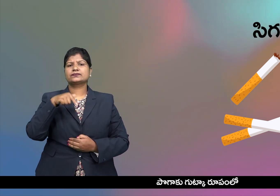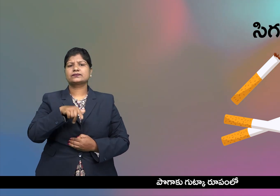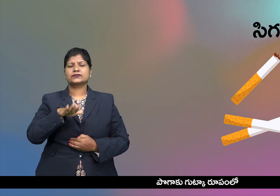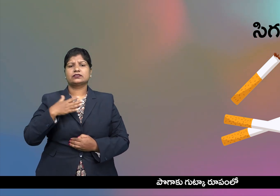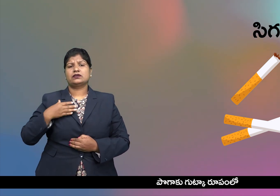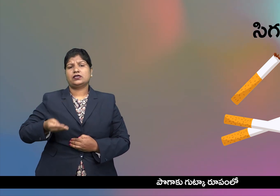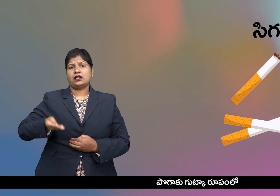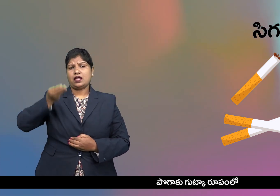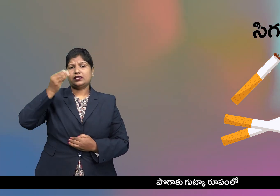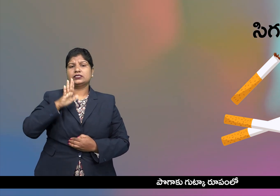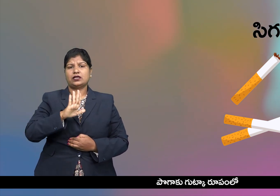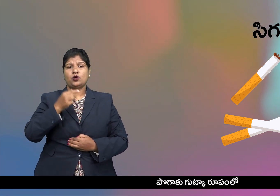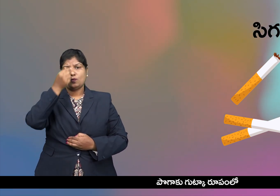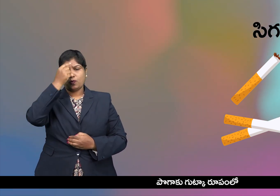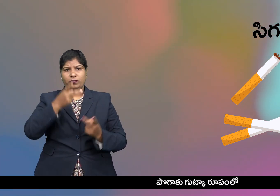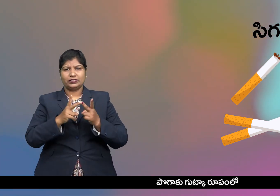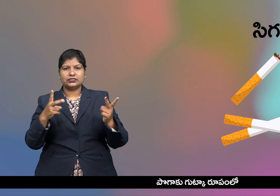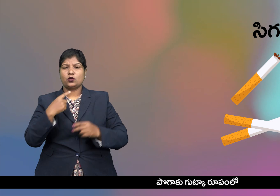పొగాకు గుట్కా రూపంలో